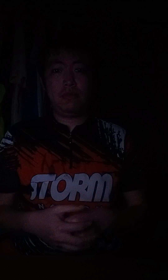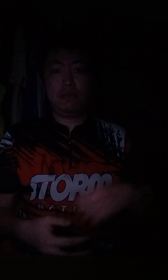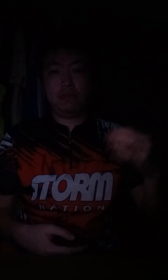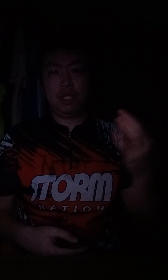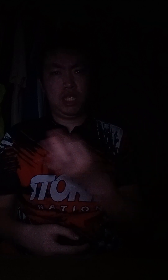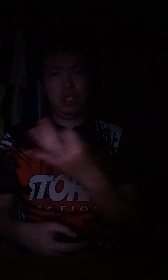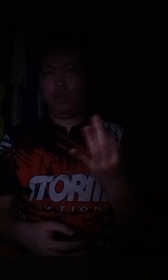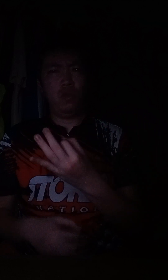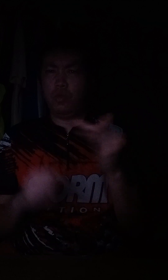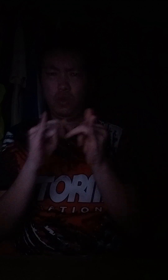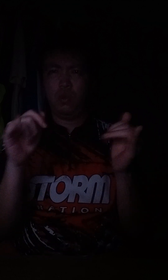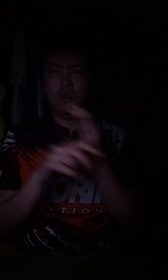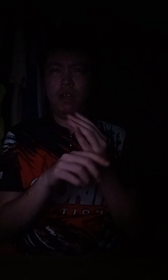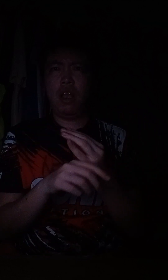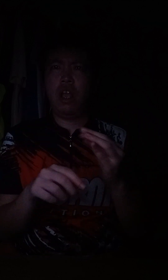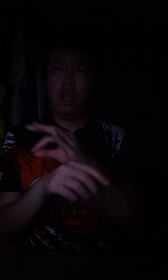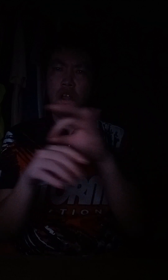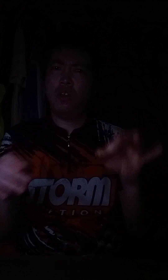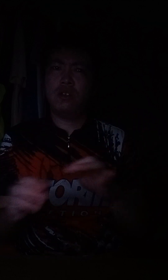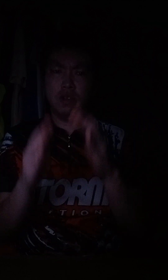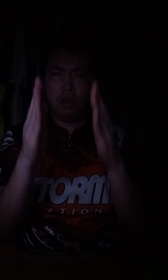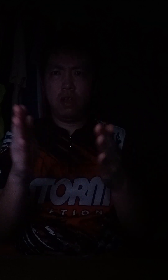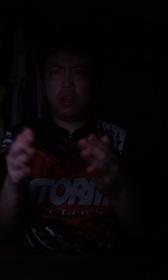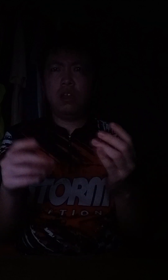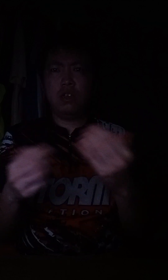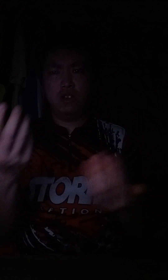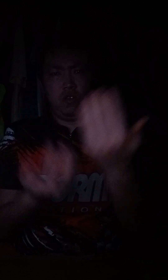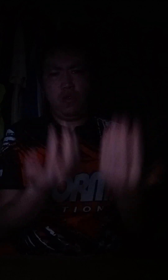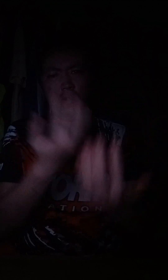다친 사람은 없었지만 차량 절반 정도가 불에 탔습니다.